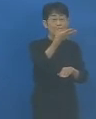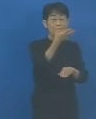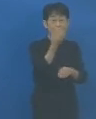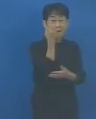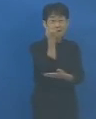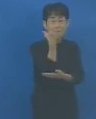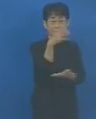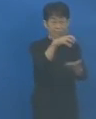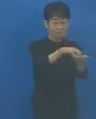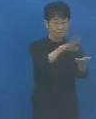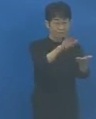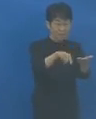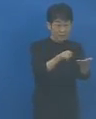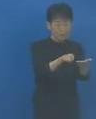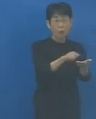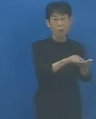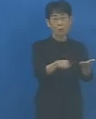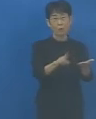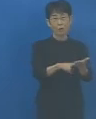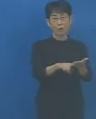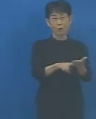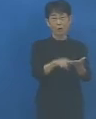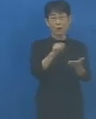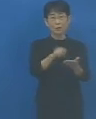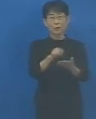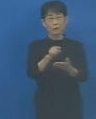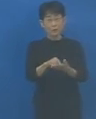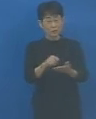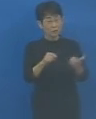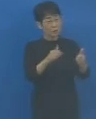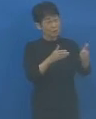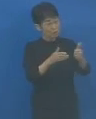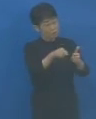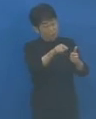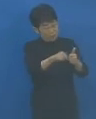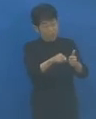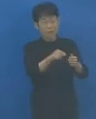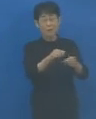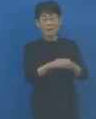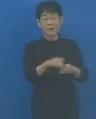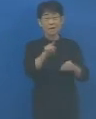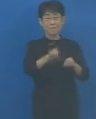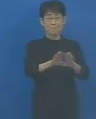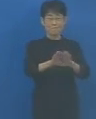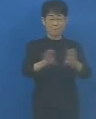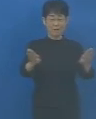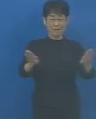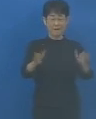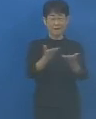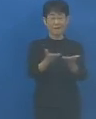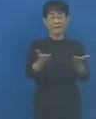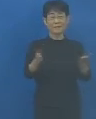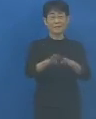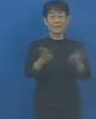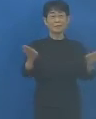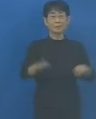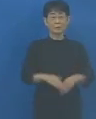など一緒になりまして、オープニングをさせていただこうと考えております。